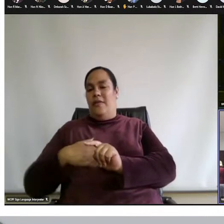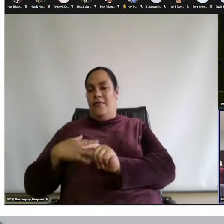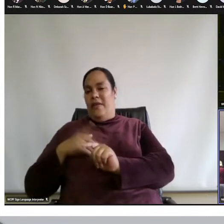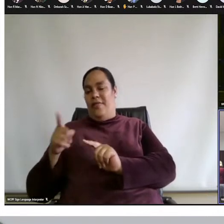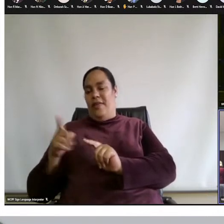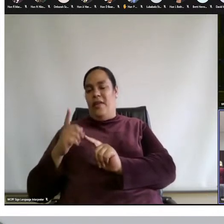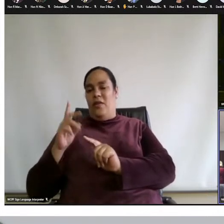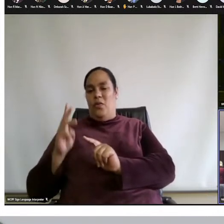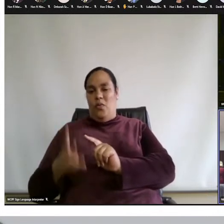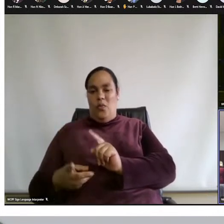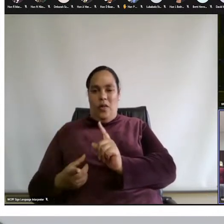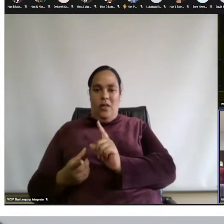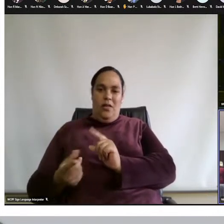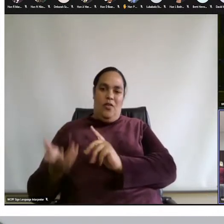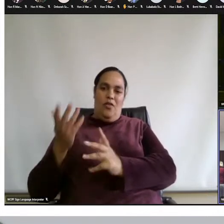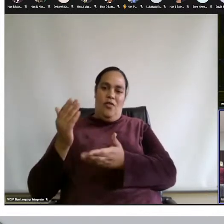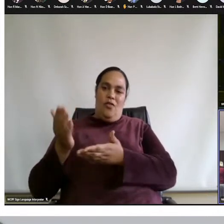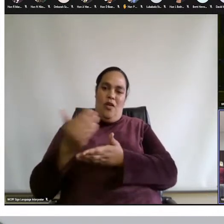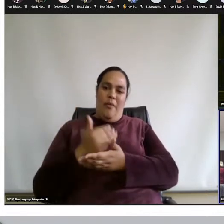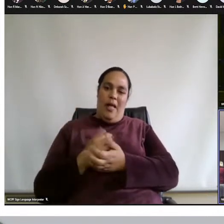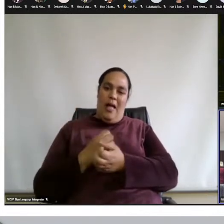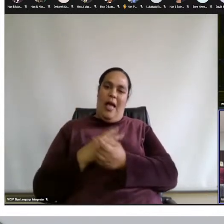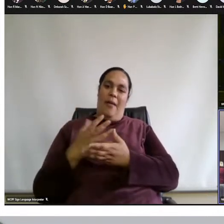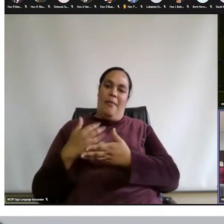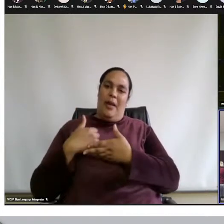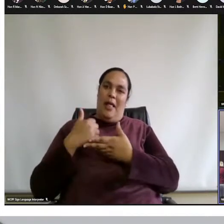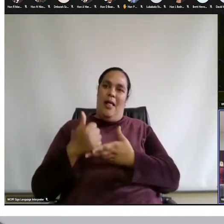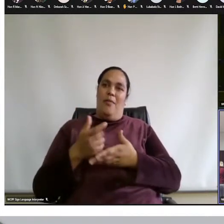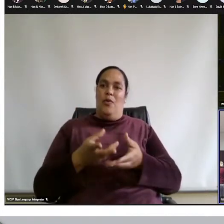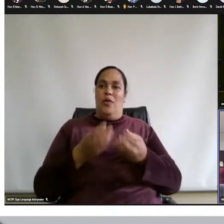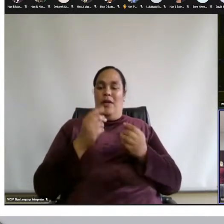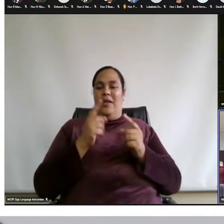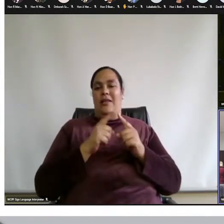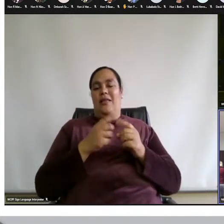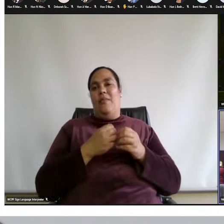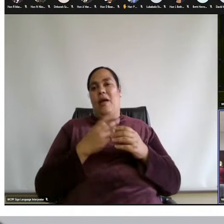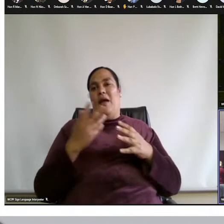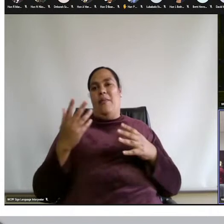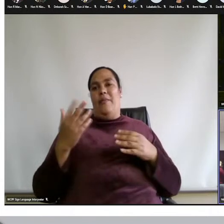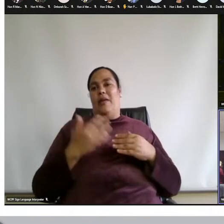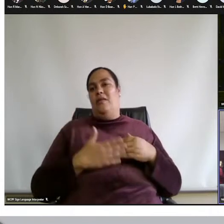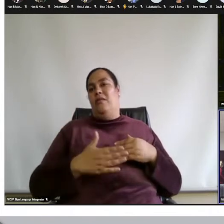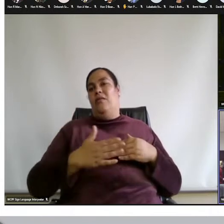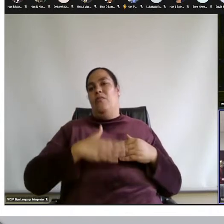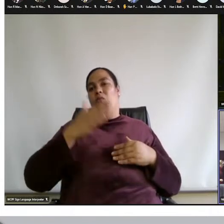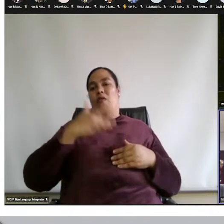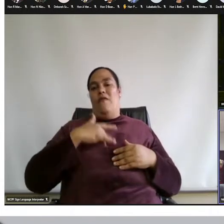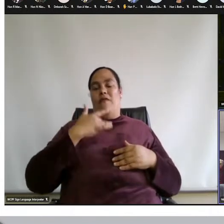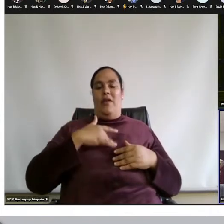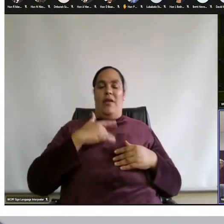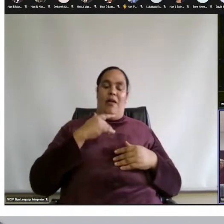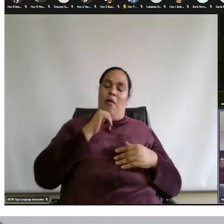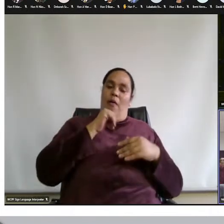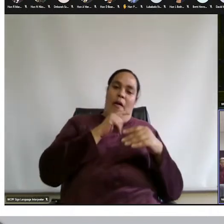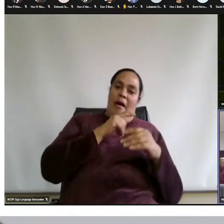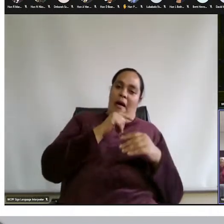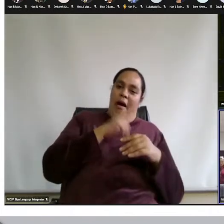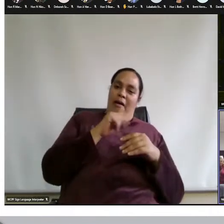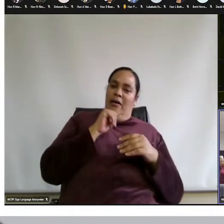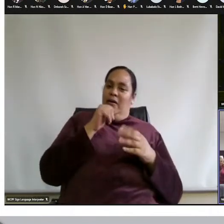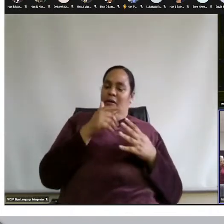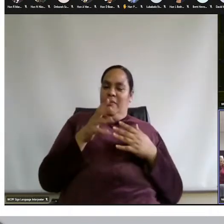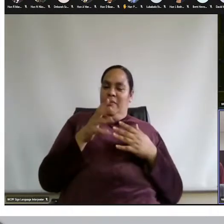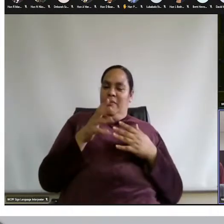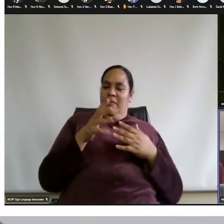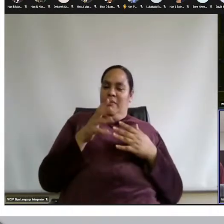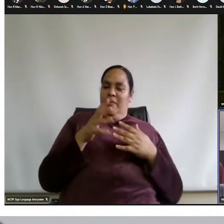ook bepaal hoeveel hulp jy sal kry ten opsigte van vee voer. Dit baat nie ons sê vir die